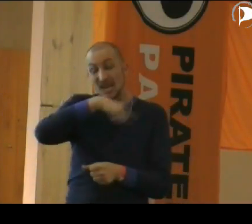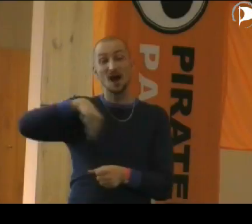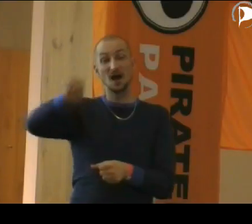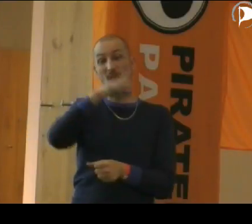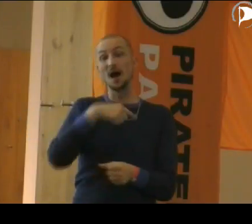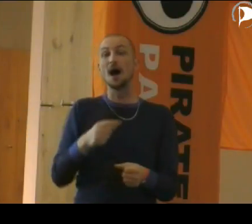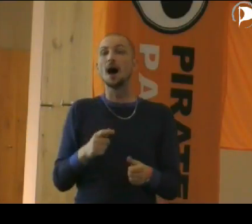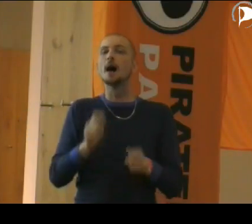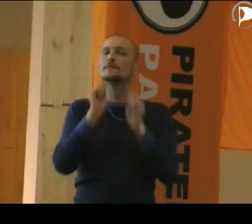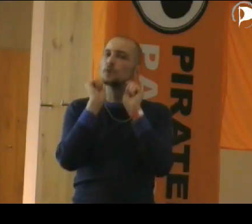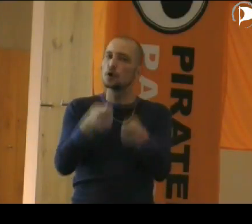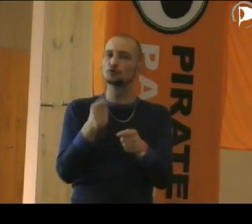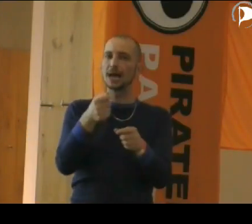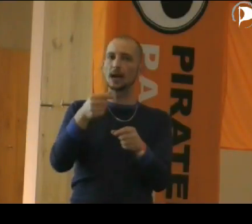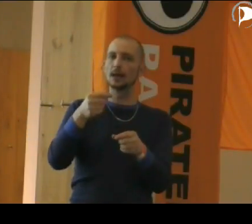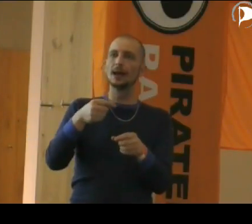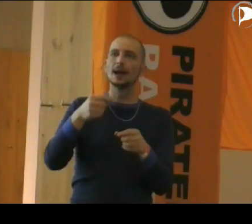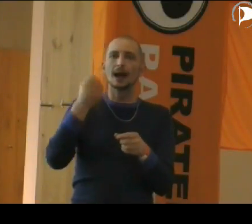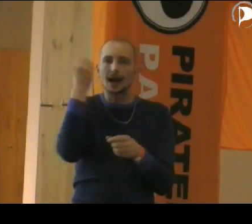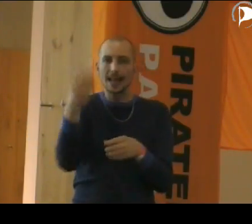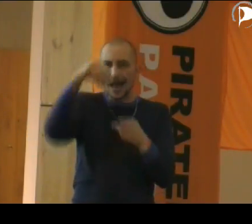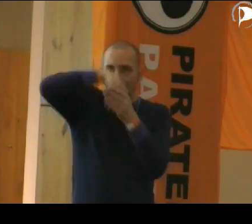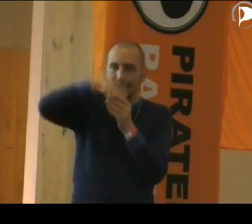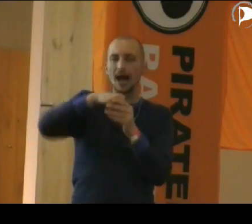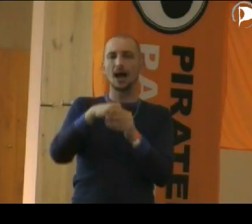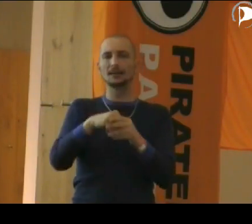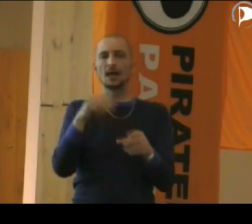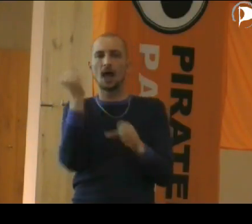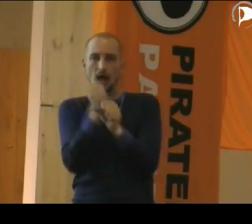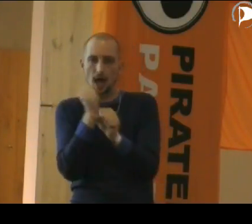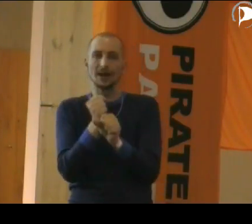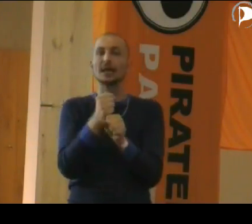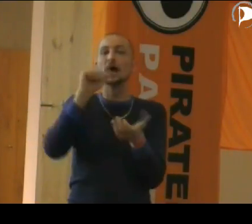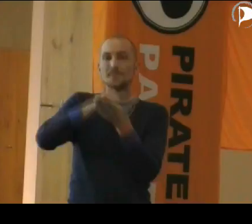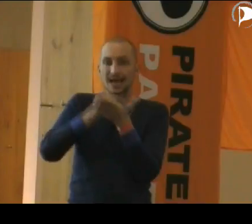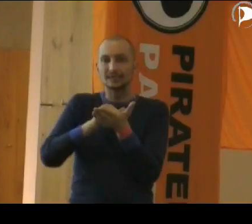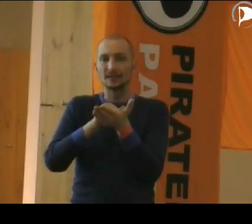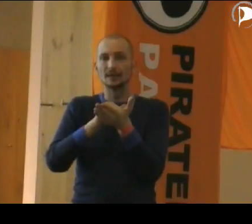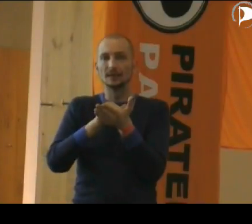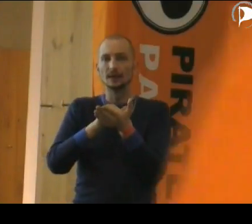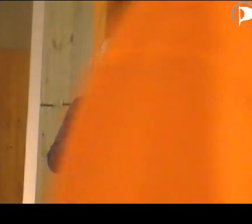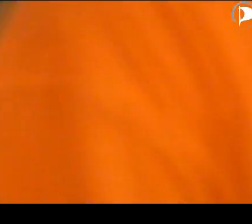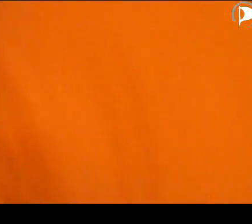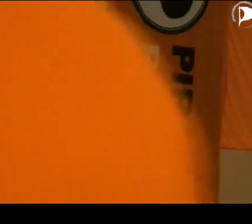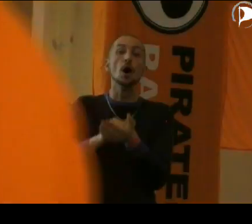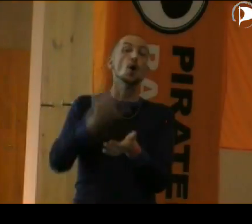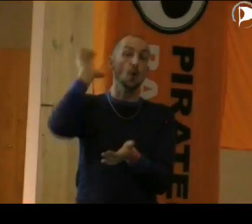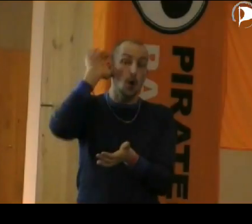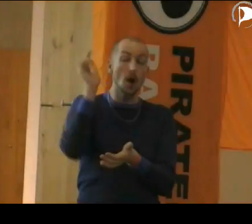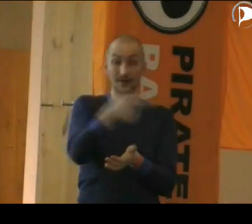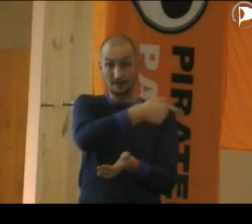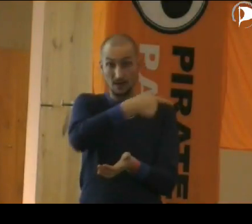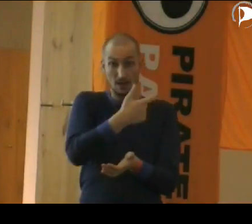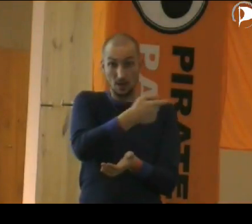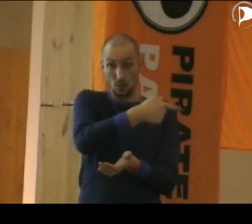vorschläge erarbeitet ok denn wie sebastian gesagt hat die presse hört uns zu wenn wir was zu sagen ab vorschläge wie